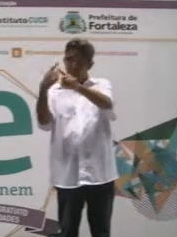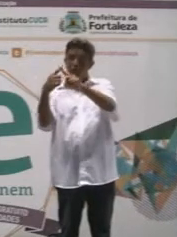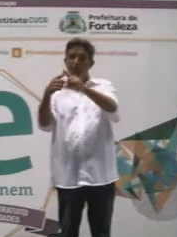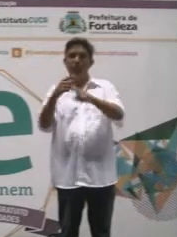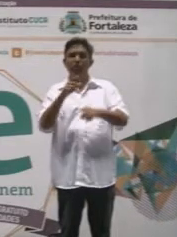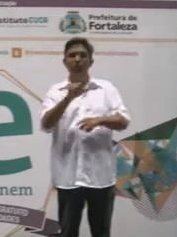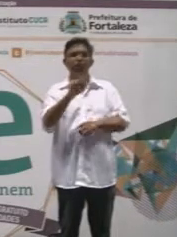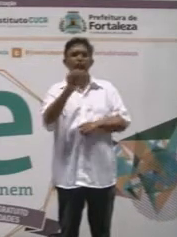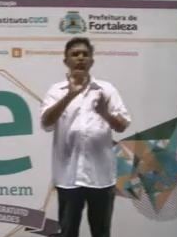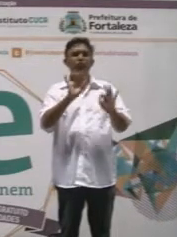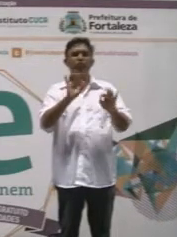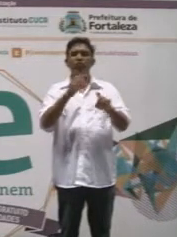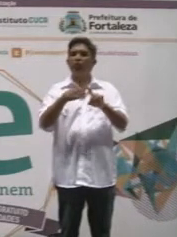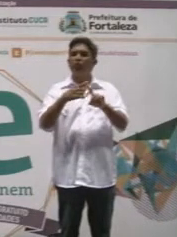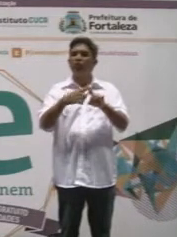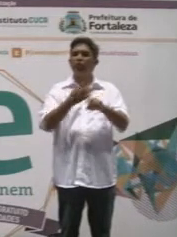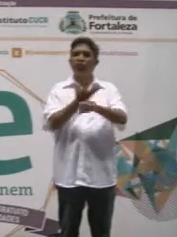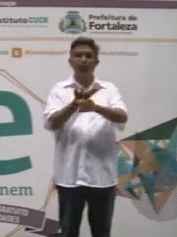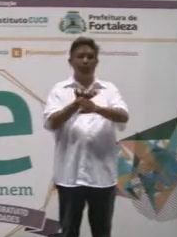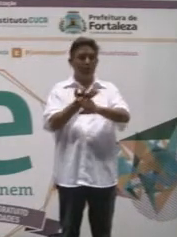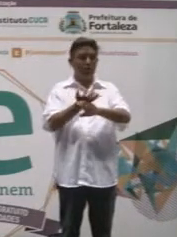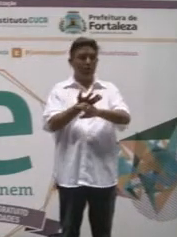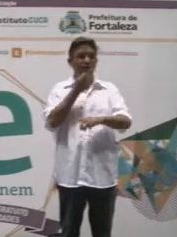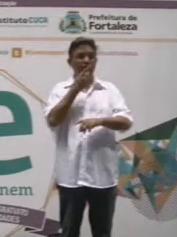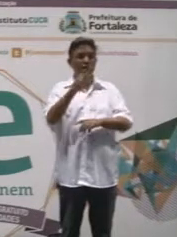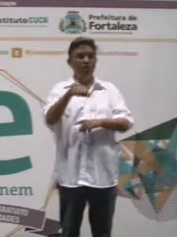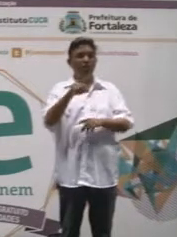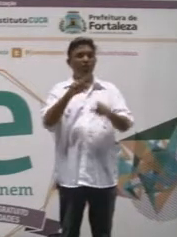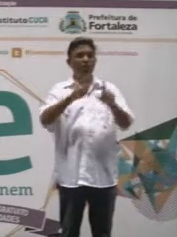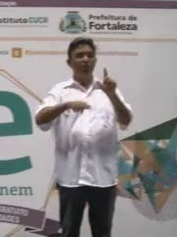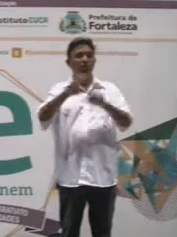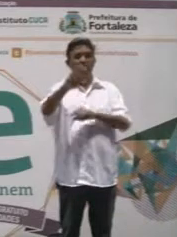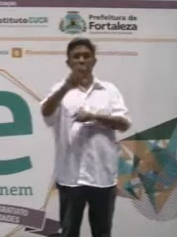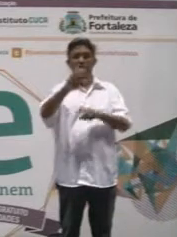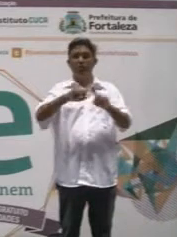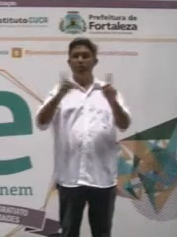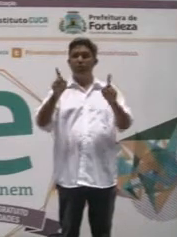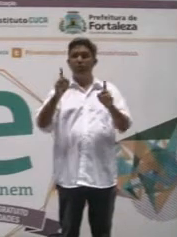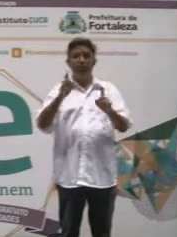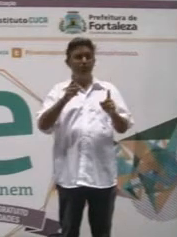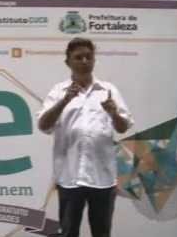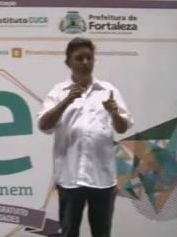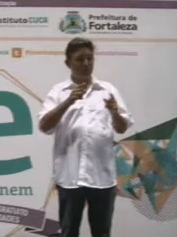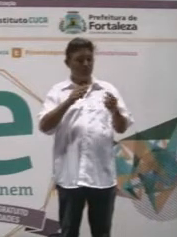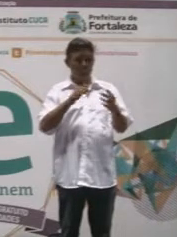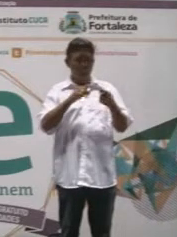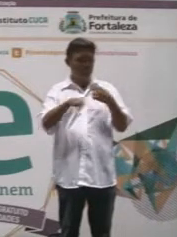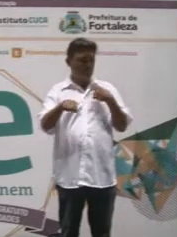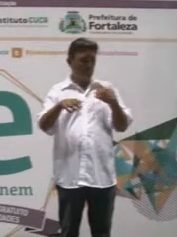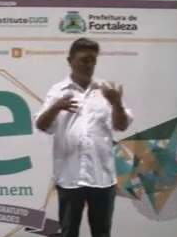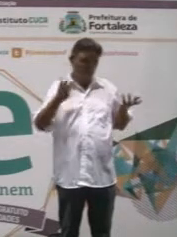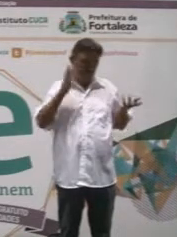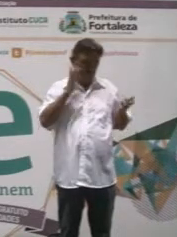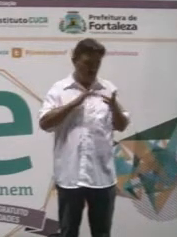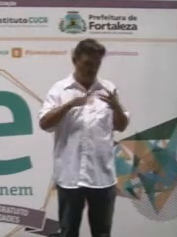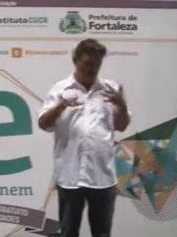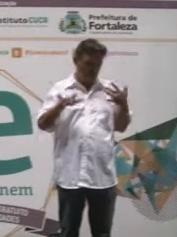opção? Porque a questão, o gabarito da universidade diz que é o item C. Porém, eu discordo completamente,